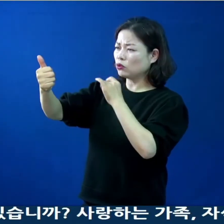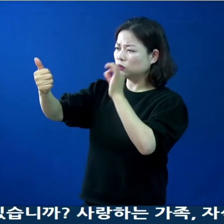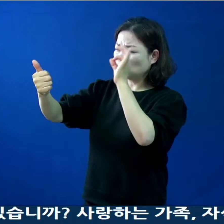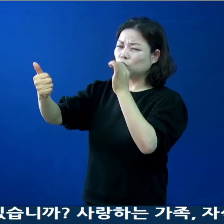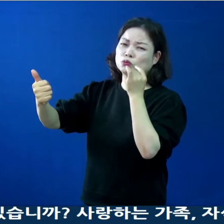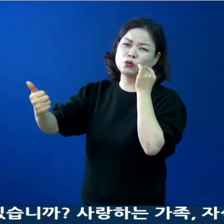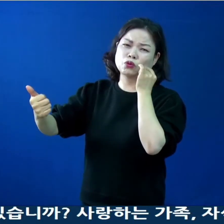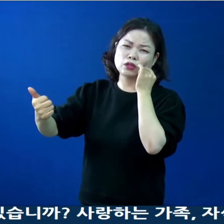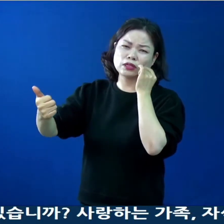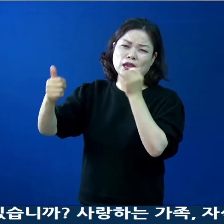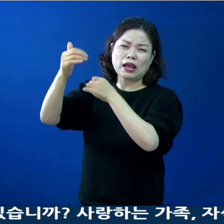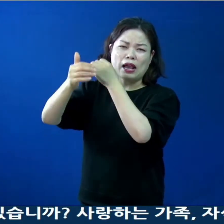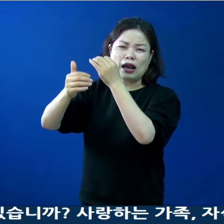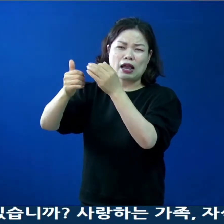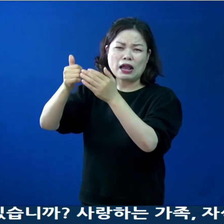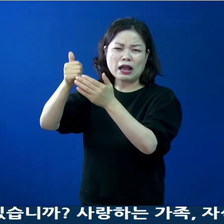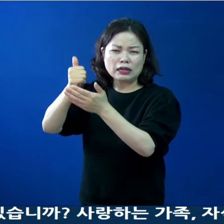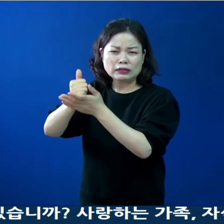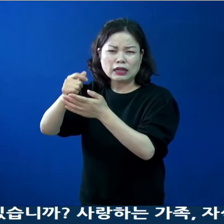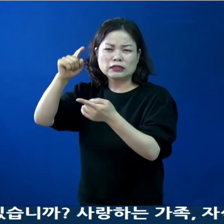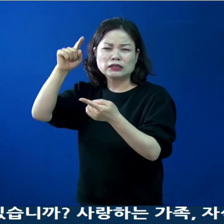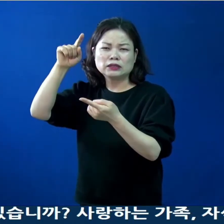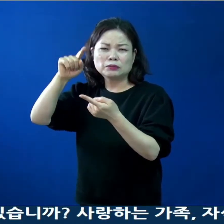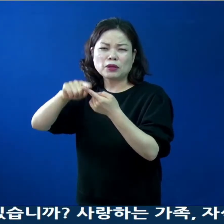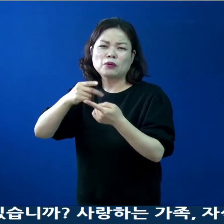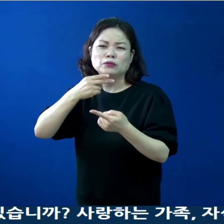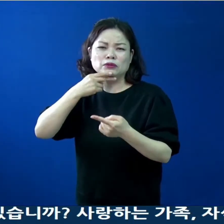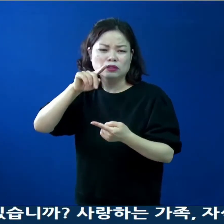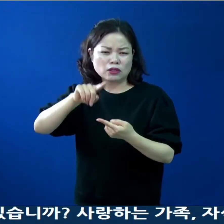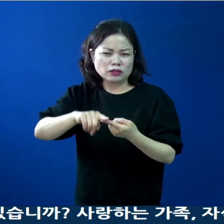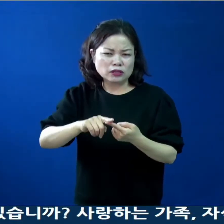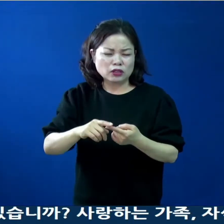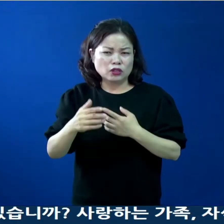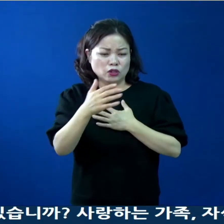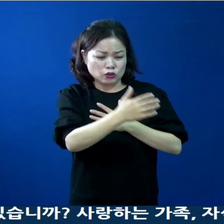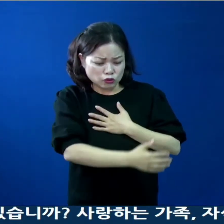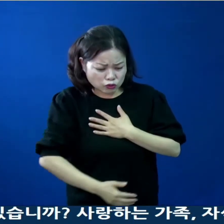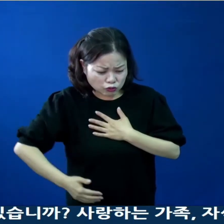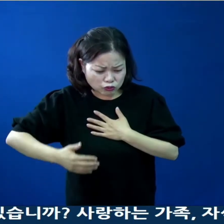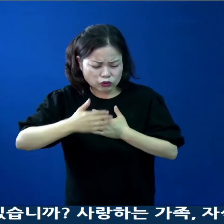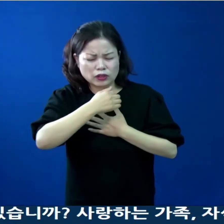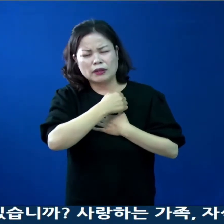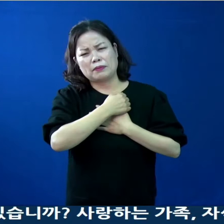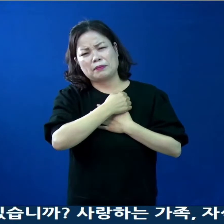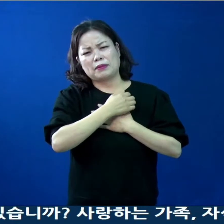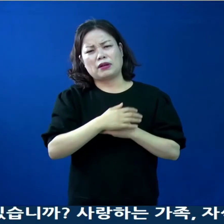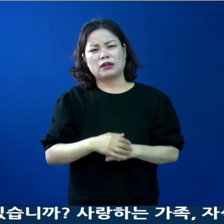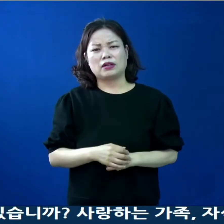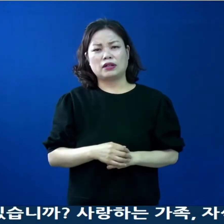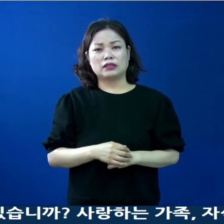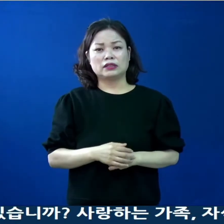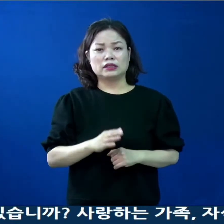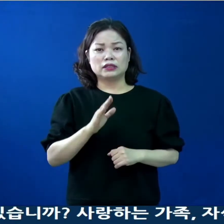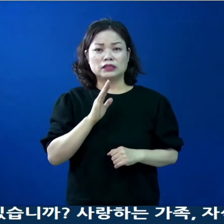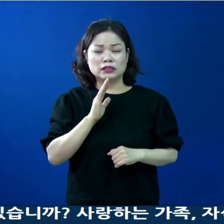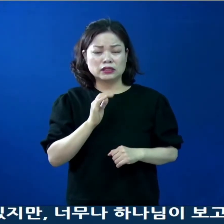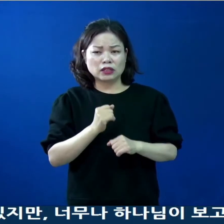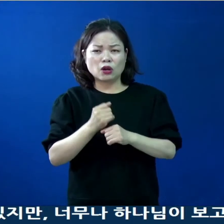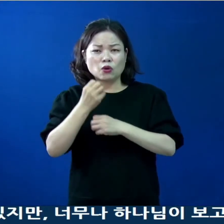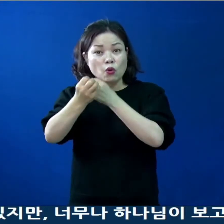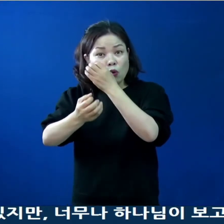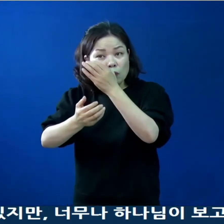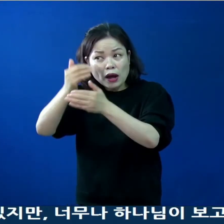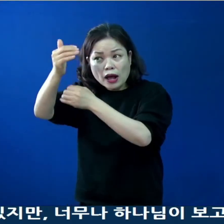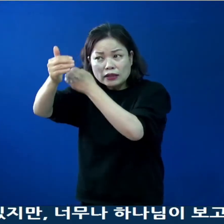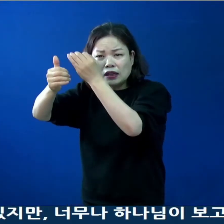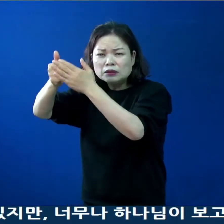못하는 하나님의 부재에 대한 고통은 육체의 고통을 능가하는 것입니다. 그래서 진정한 성도는 이런 고백을 합니다.